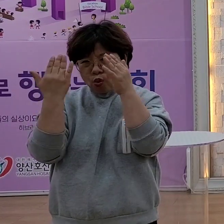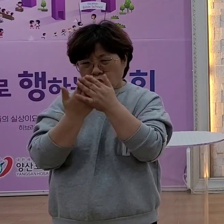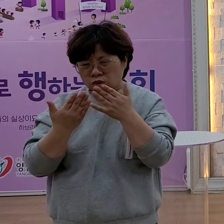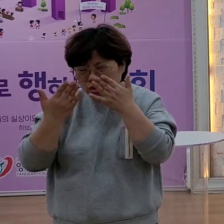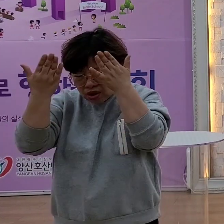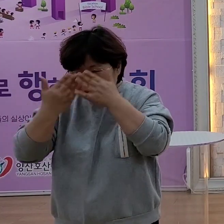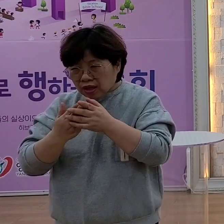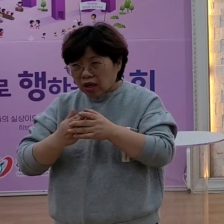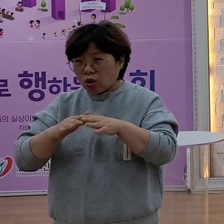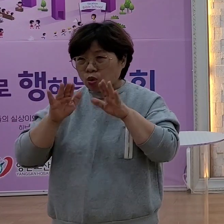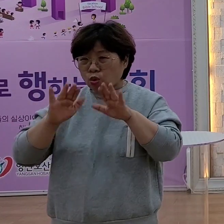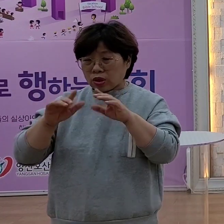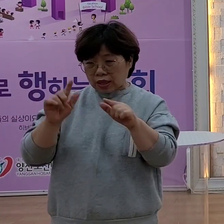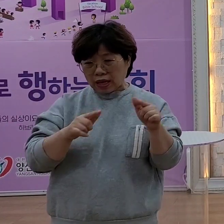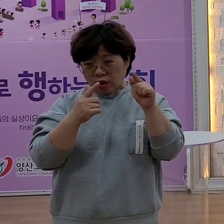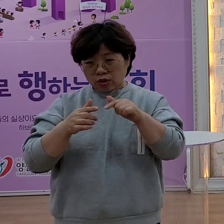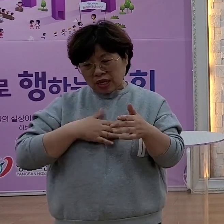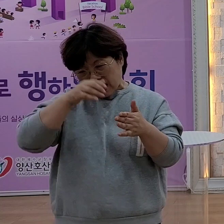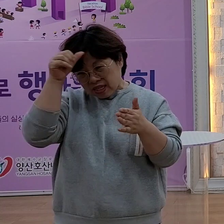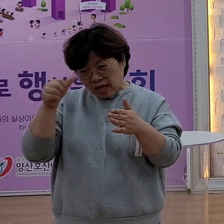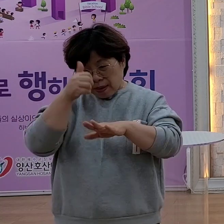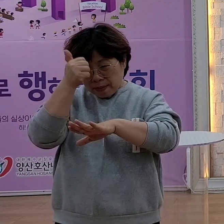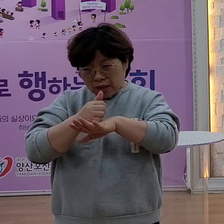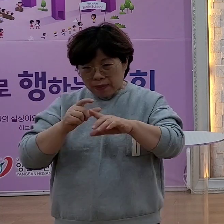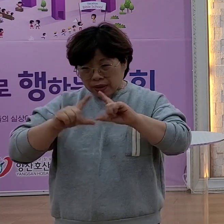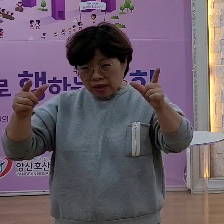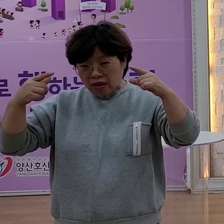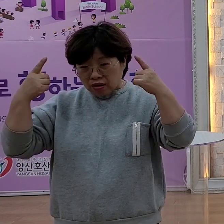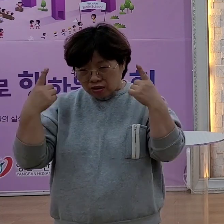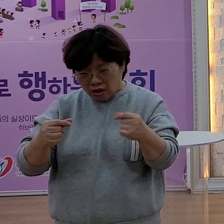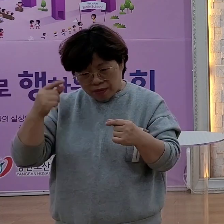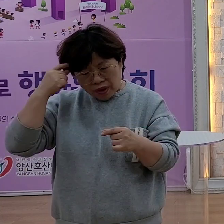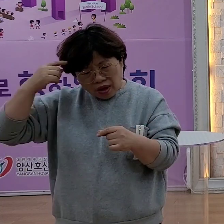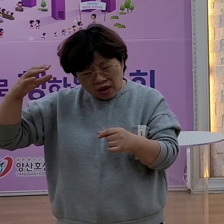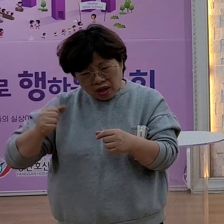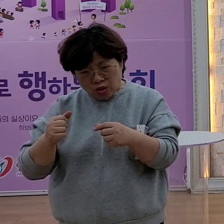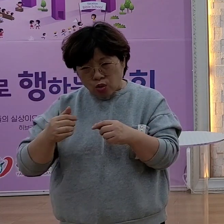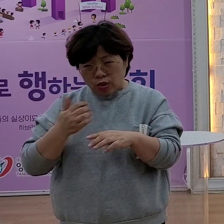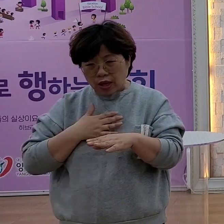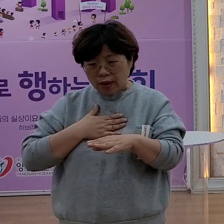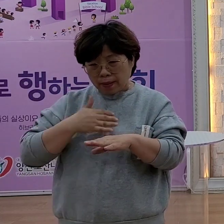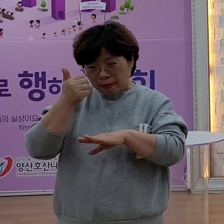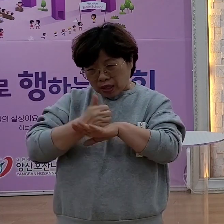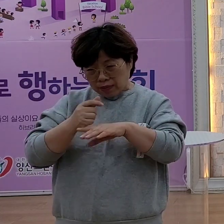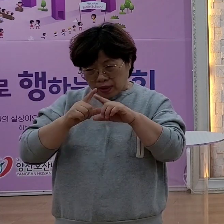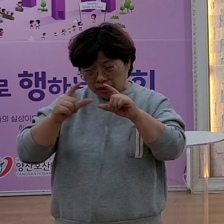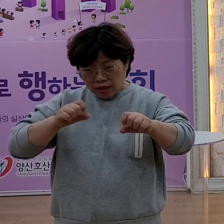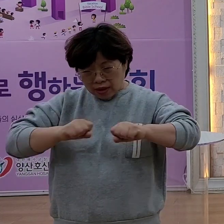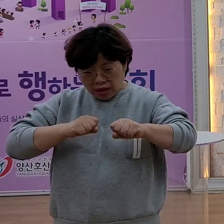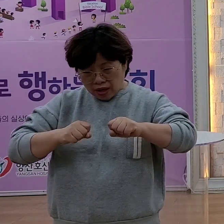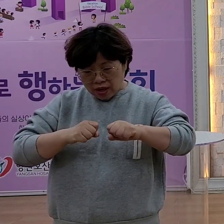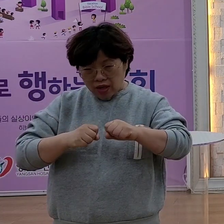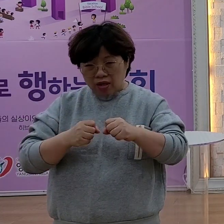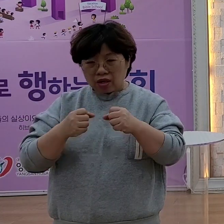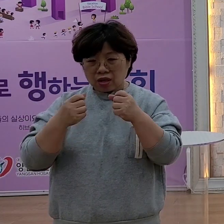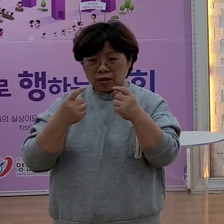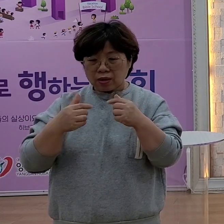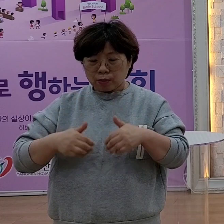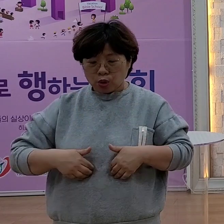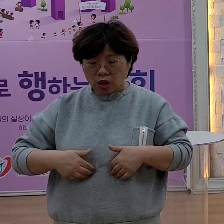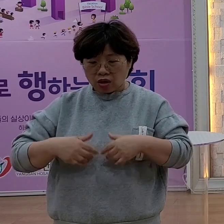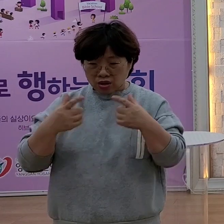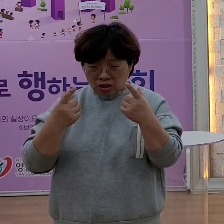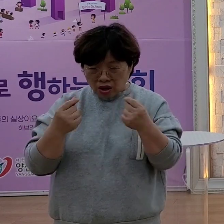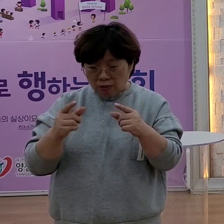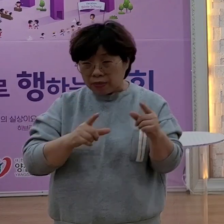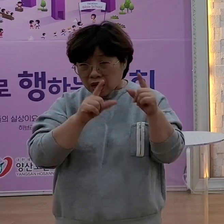마지막 날이다. 오늘이 마지막이다. 생각하고 정말 내가 마지막이라면 해야 할 그 일에 최선을 다했는데 그러면 이제 어느